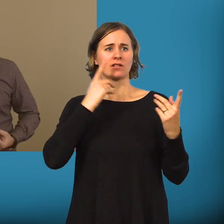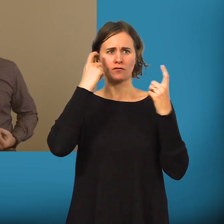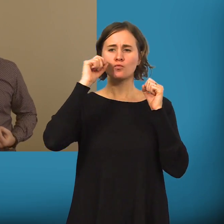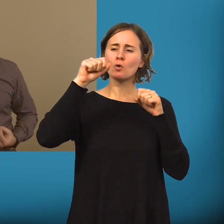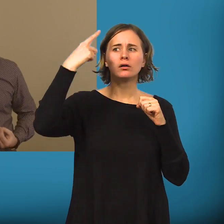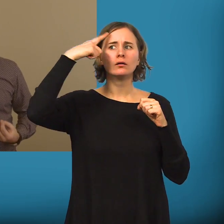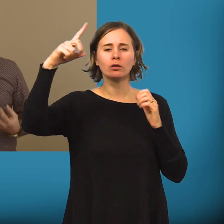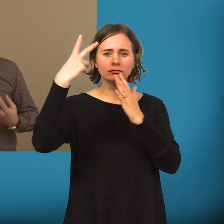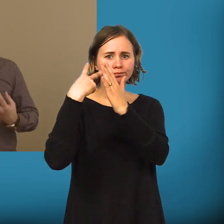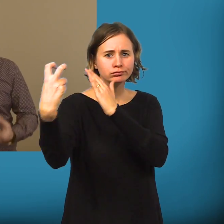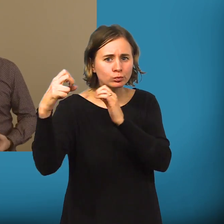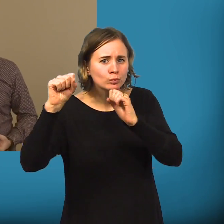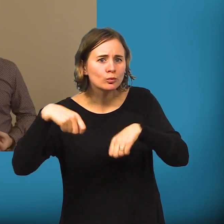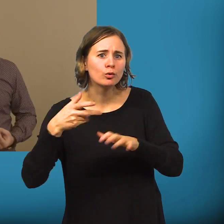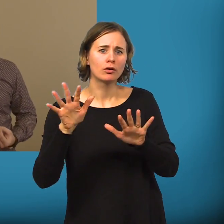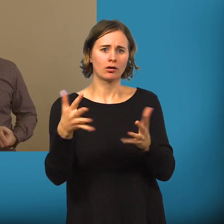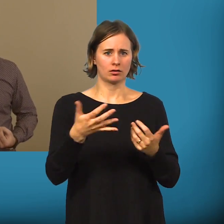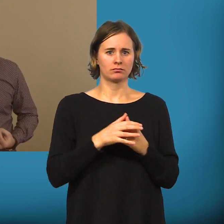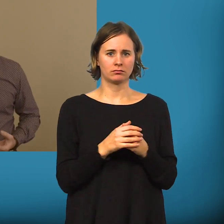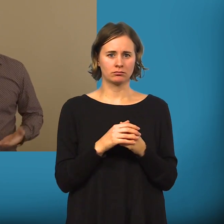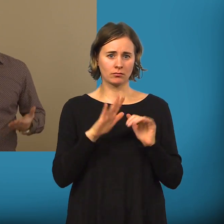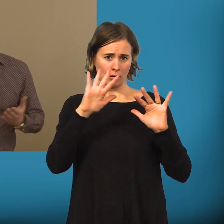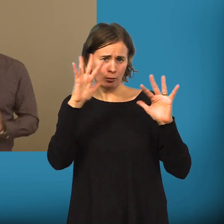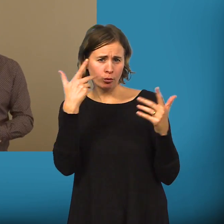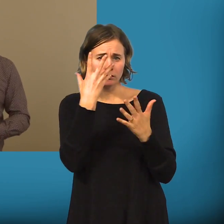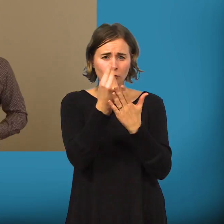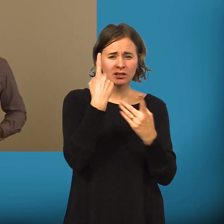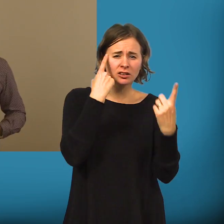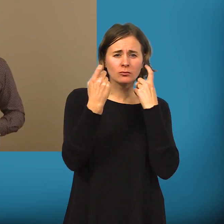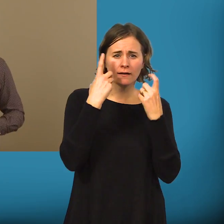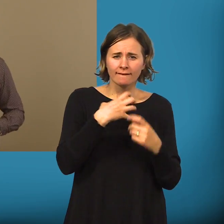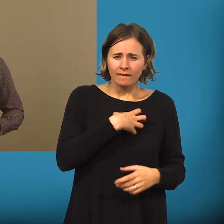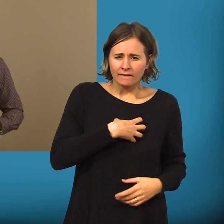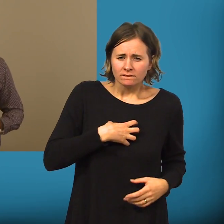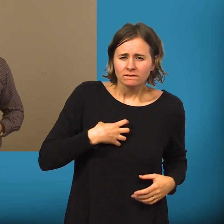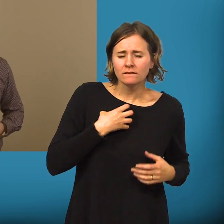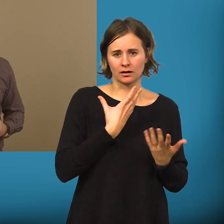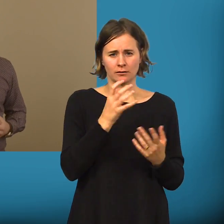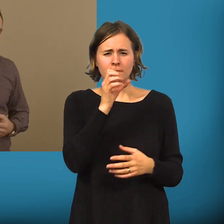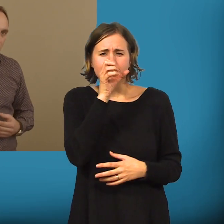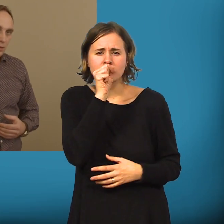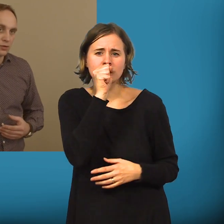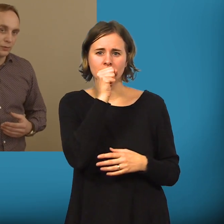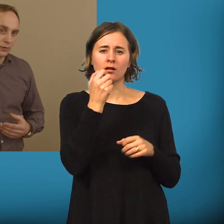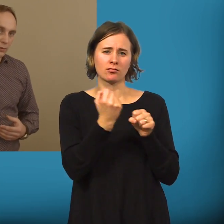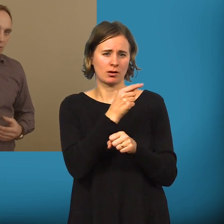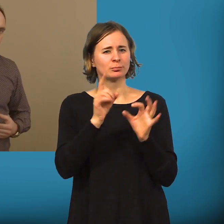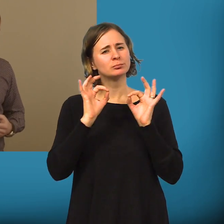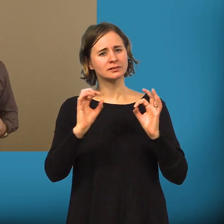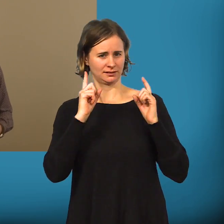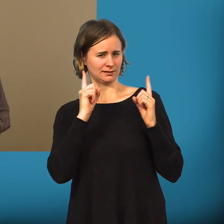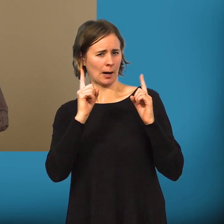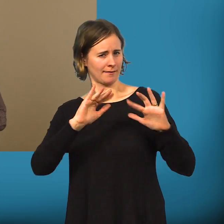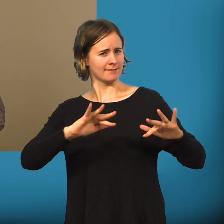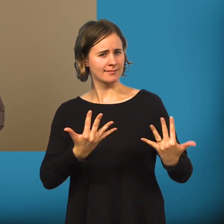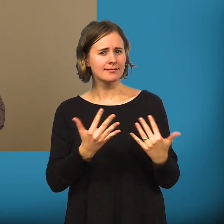reikia padaryti. Jeigu galime neplatinti informacijos, galime nesinešioti lapelių užrašytų į piniginį įkištų su savo PIN kodais,